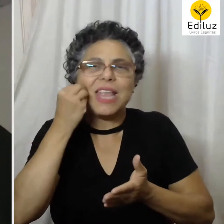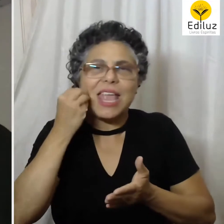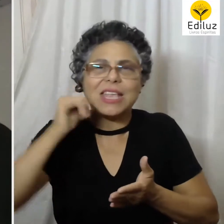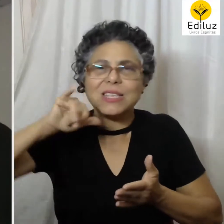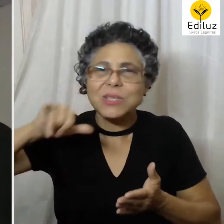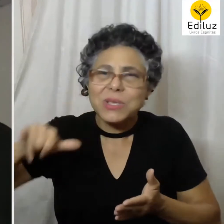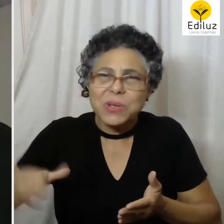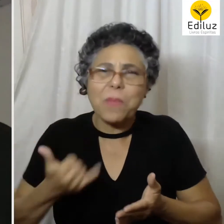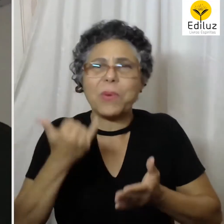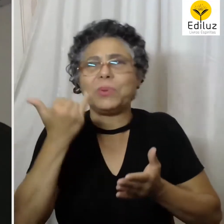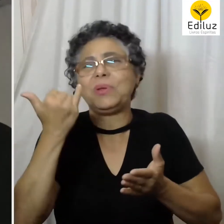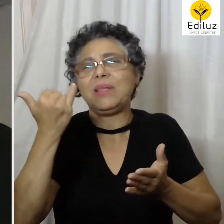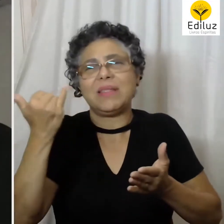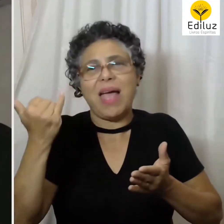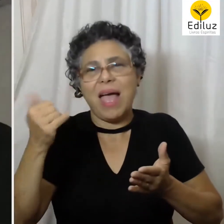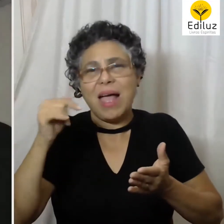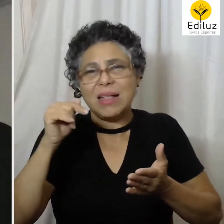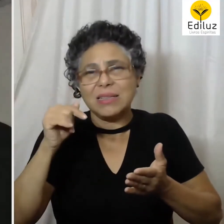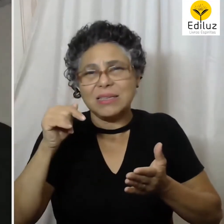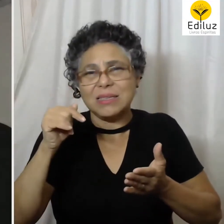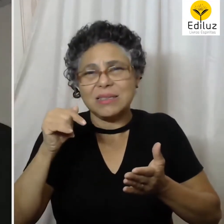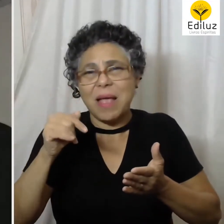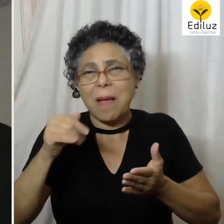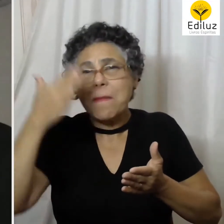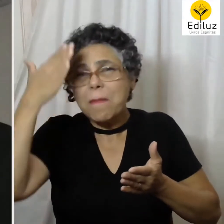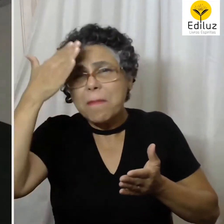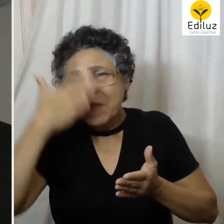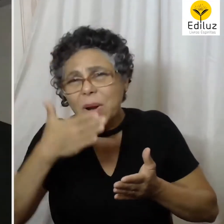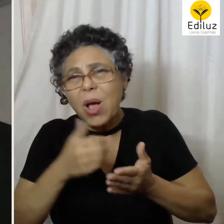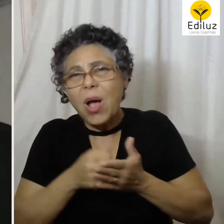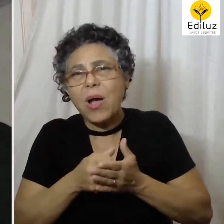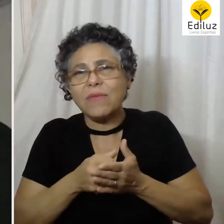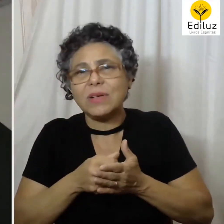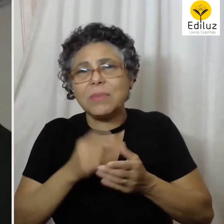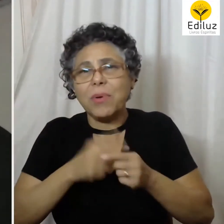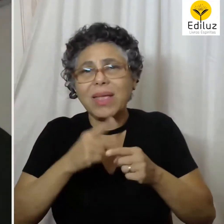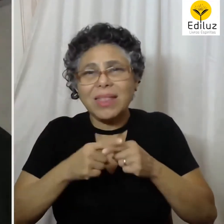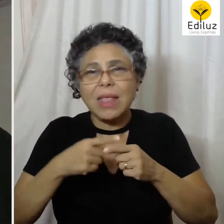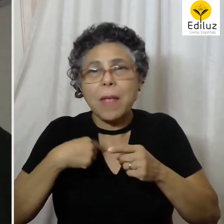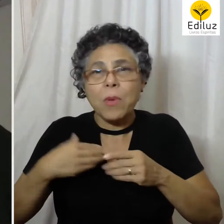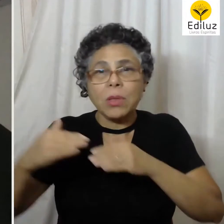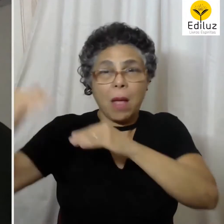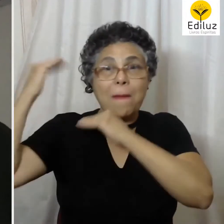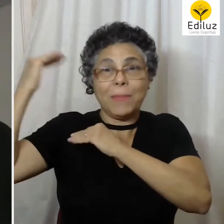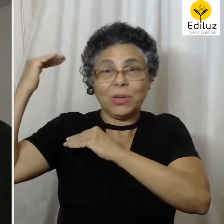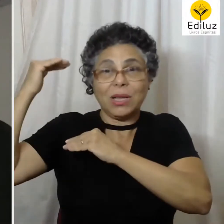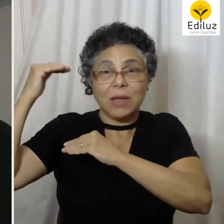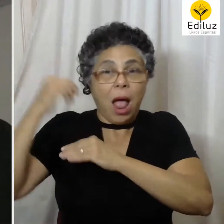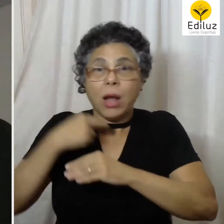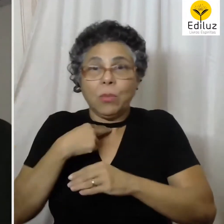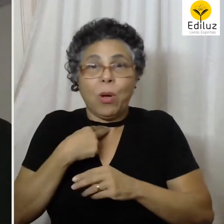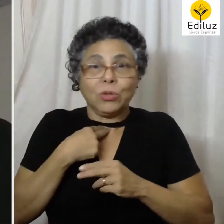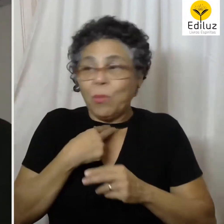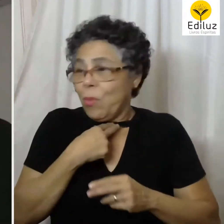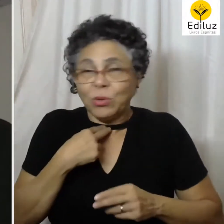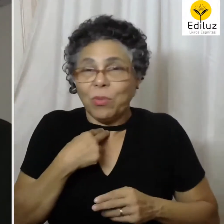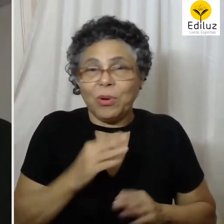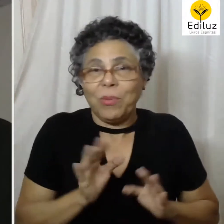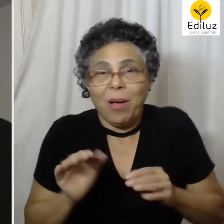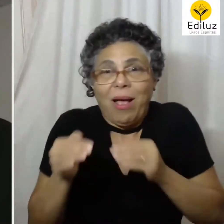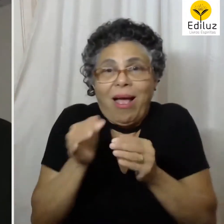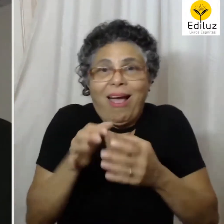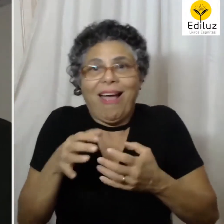né, desse campo de provas. Eles são protegidos exacerbadamente e impedidos muitas